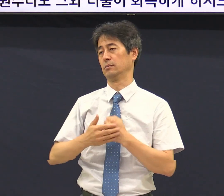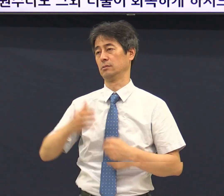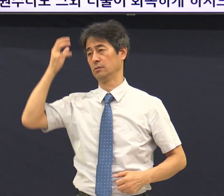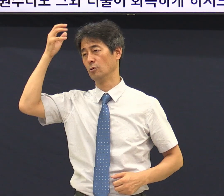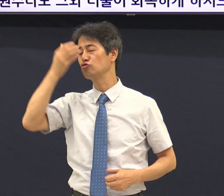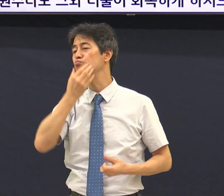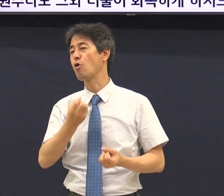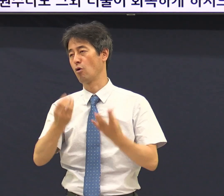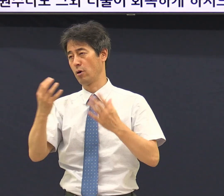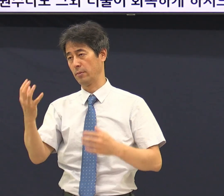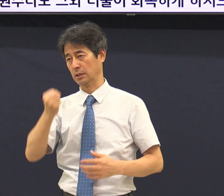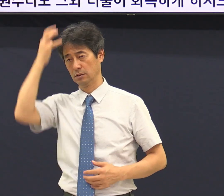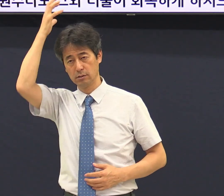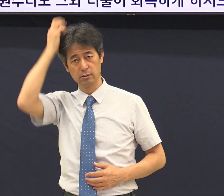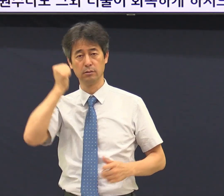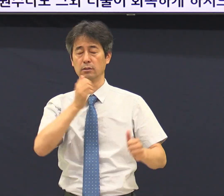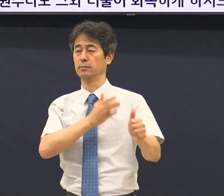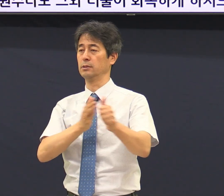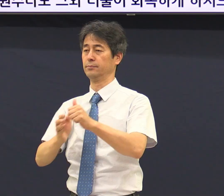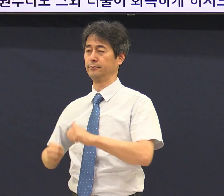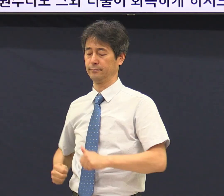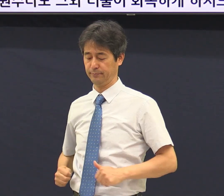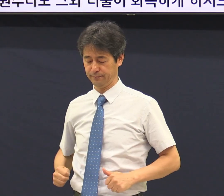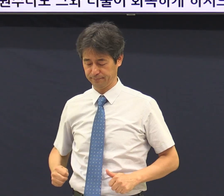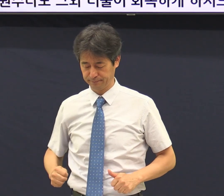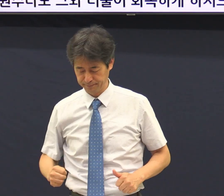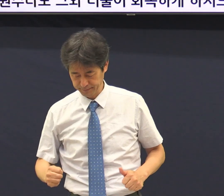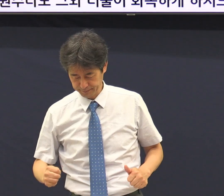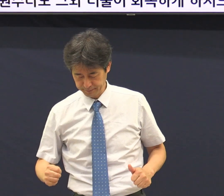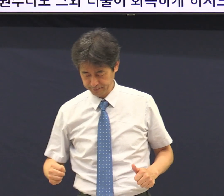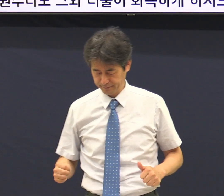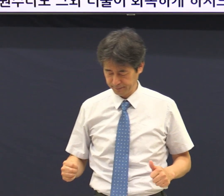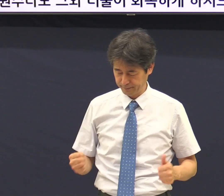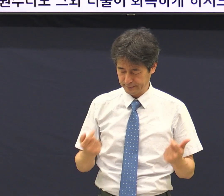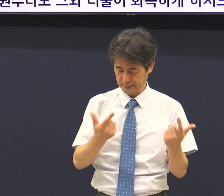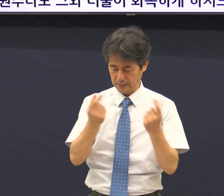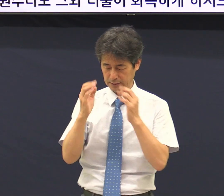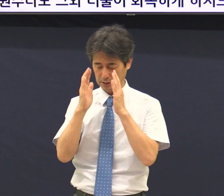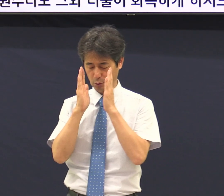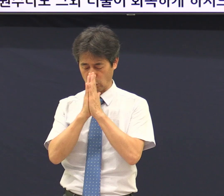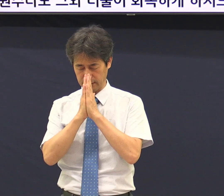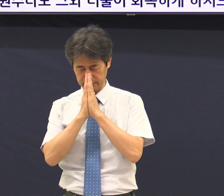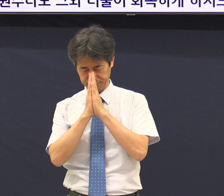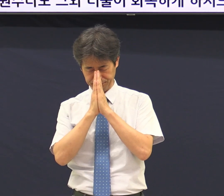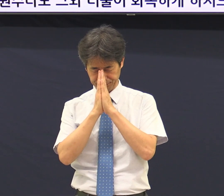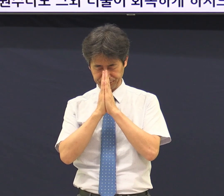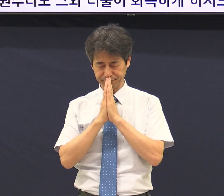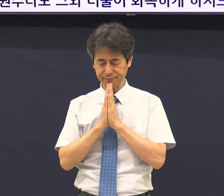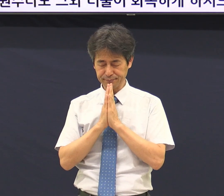큰 은혜를 우리는 받게 된다는 것을 기억해야 합니다. 같이 기도하기로 합니다.